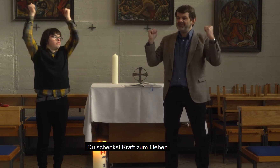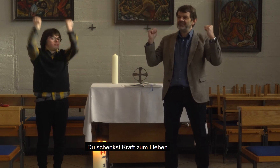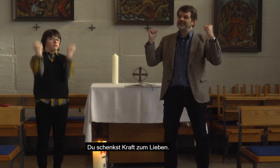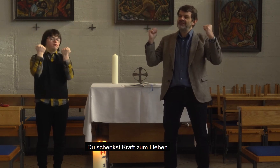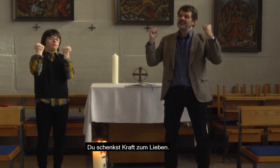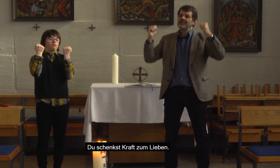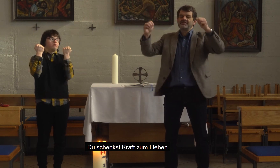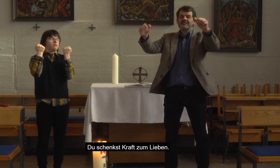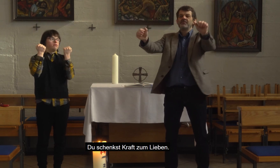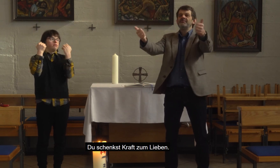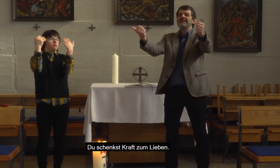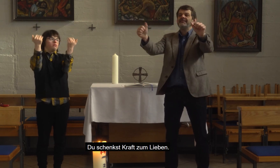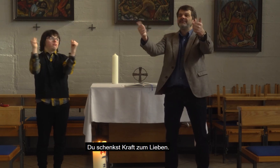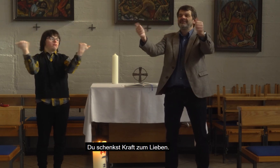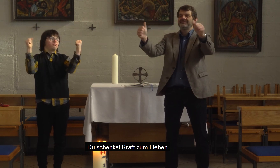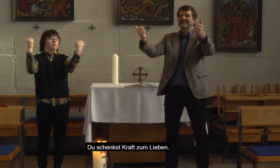Kraft zum Leben.